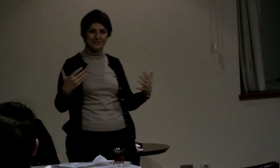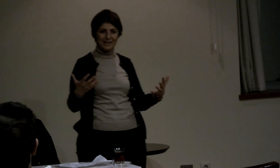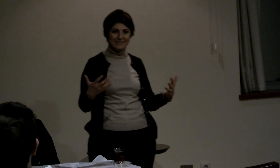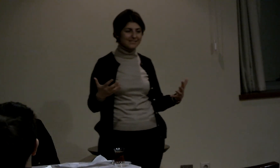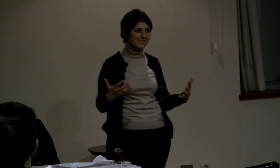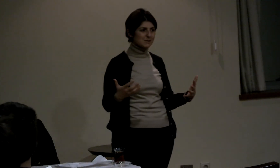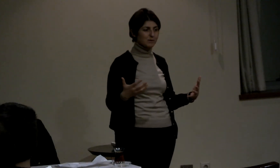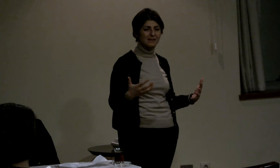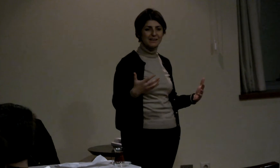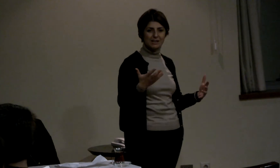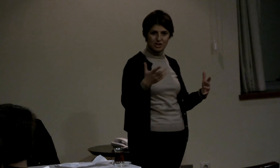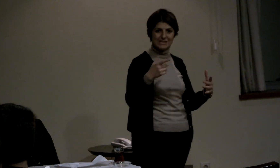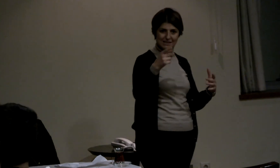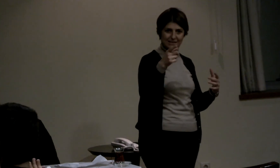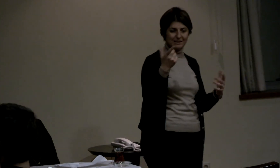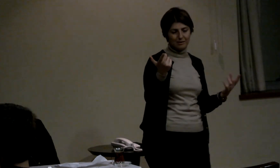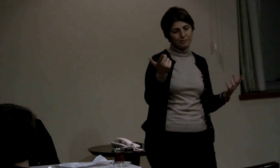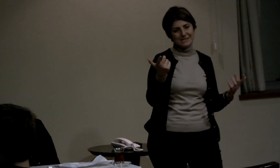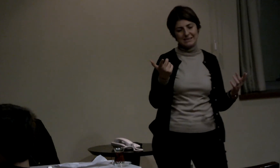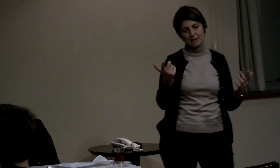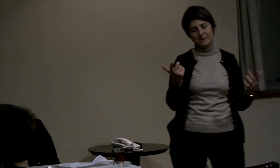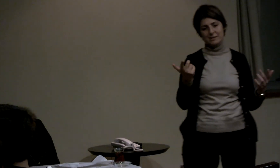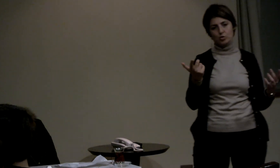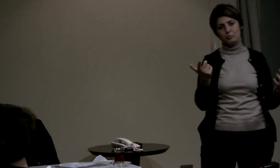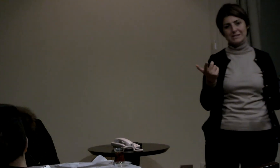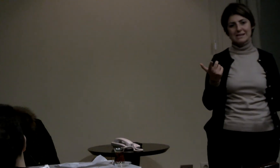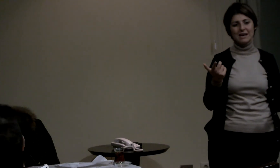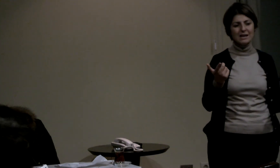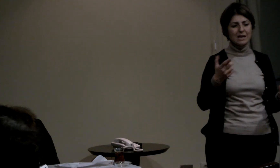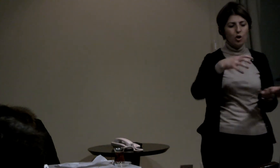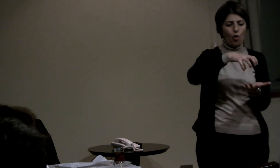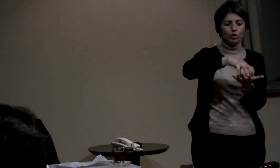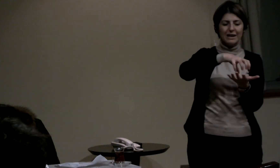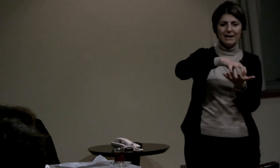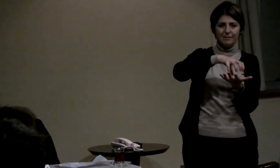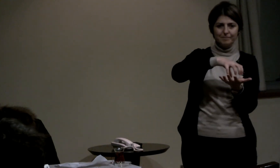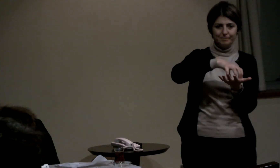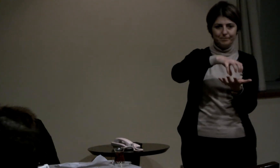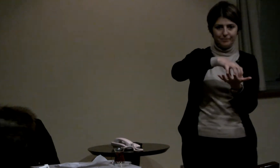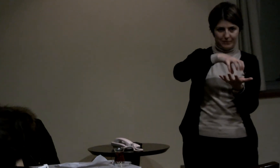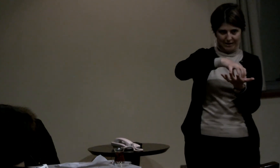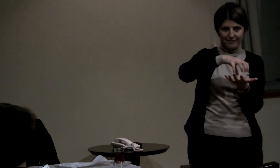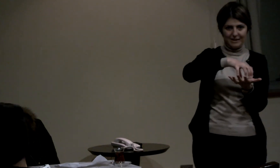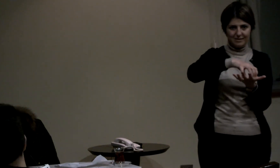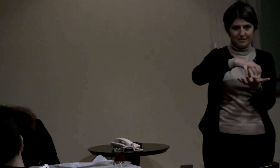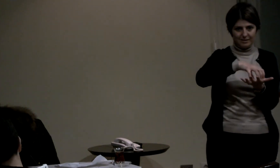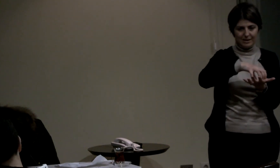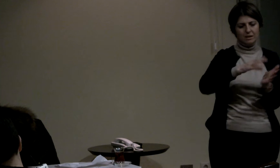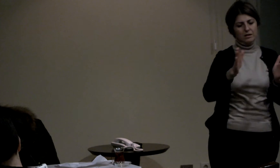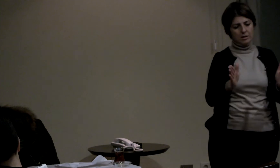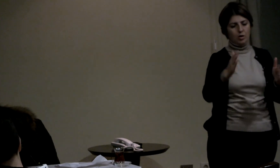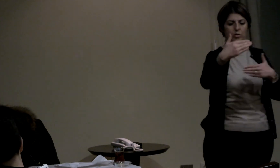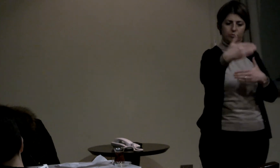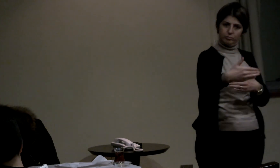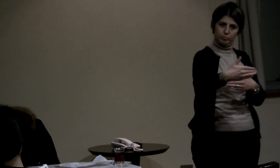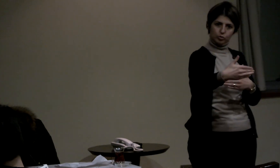rahat ettiniz mi? İşte, nasıl diyebiliriz onu mesela? Oda. Evet. Bu da